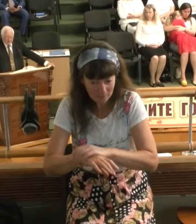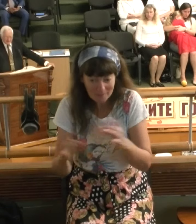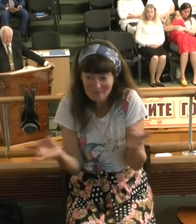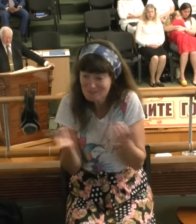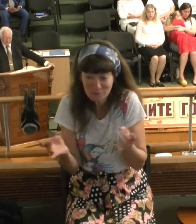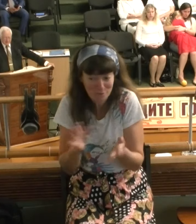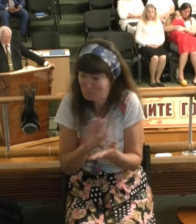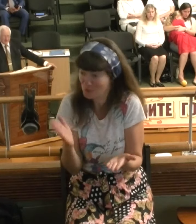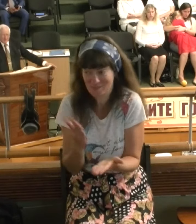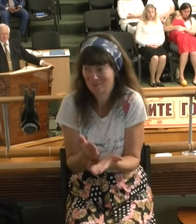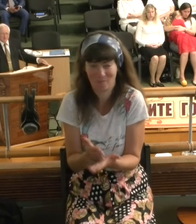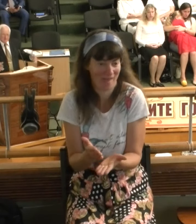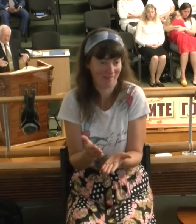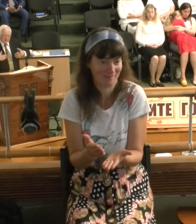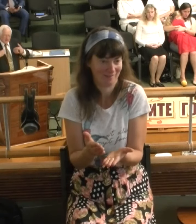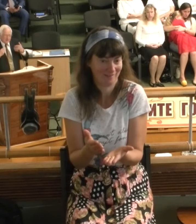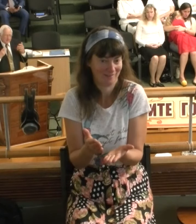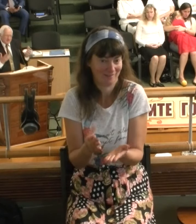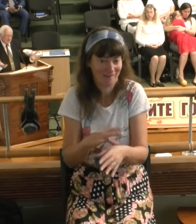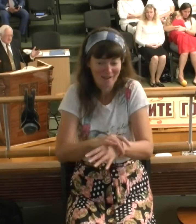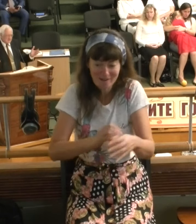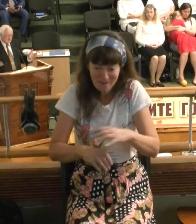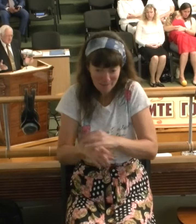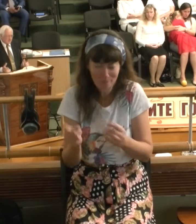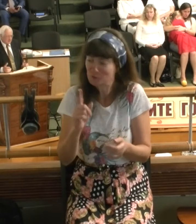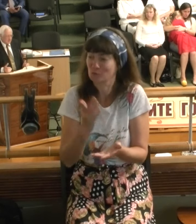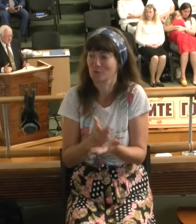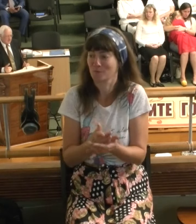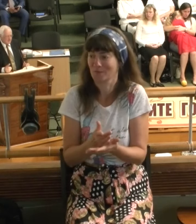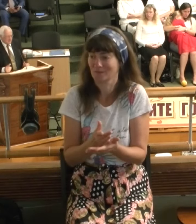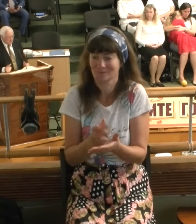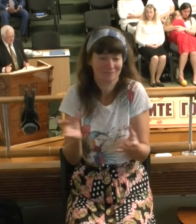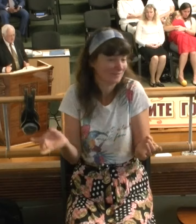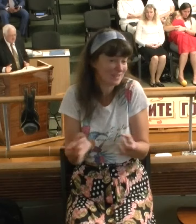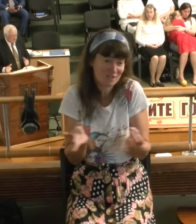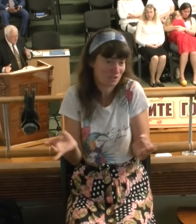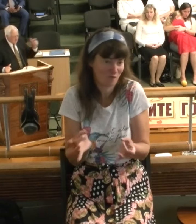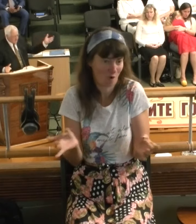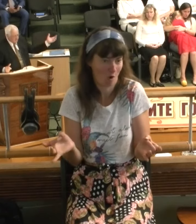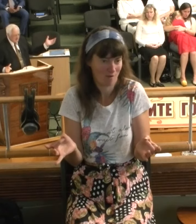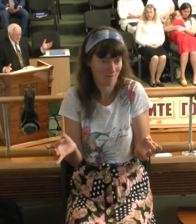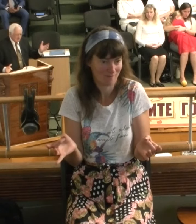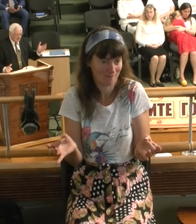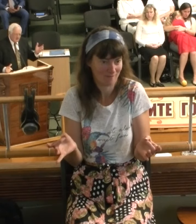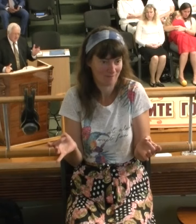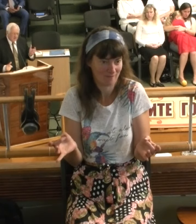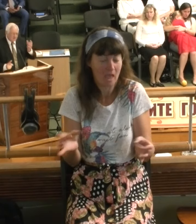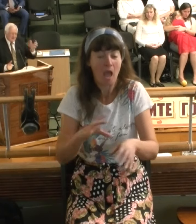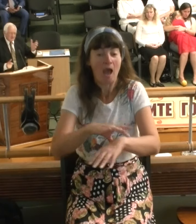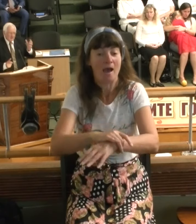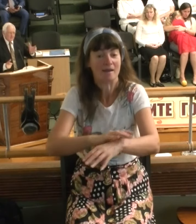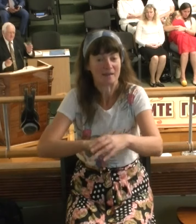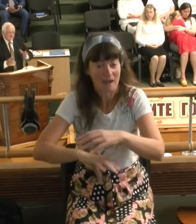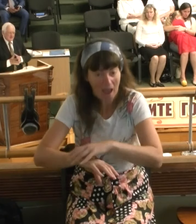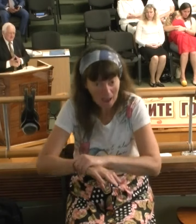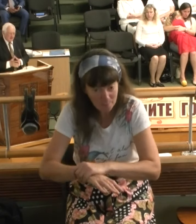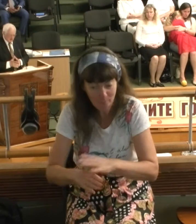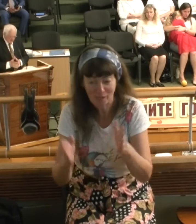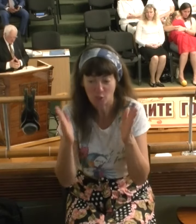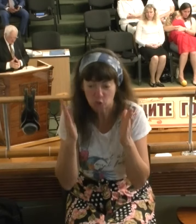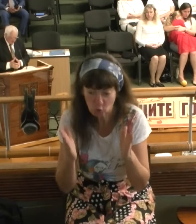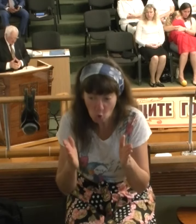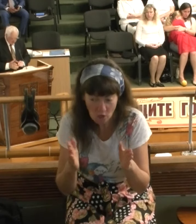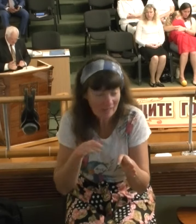командовать, хотеть, не хотеть. Он должен быть исполняющим только волю своего господина. Он принял образ